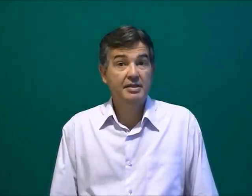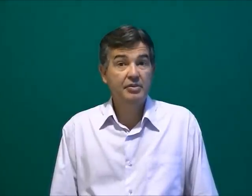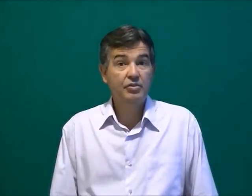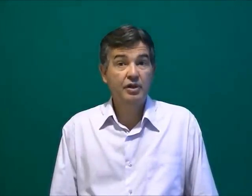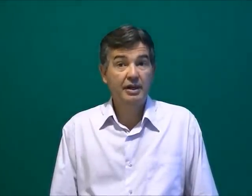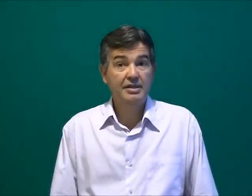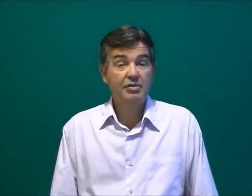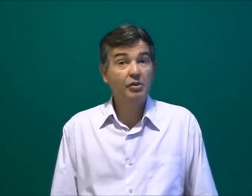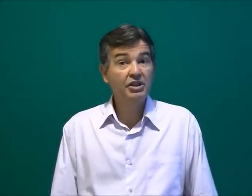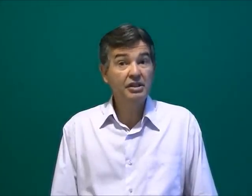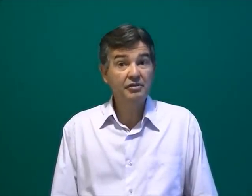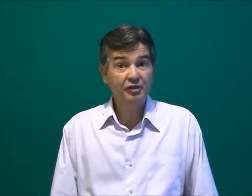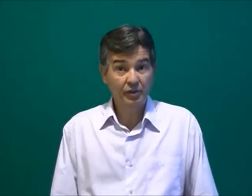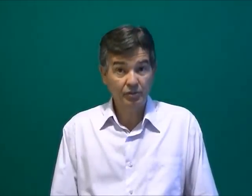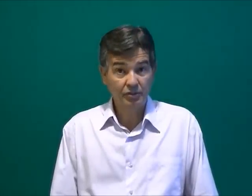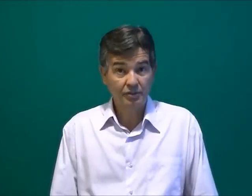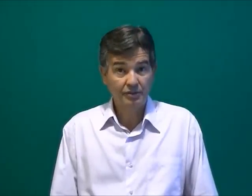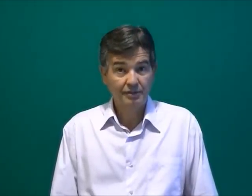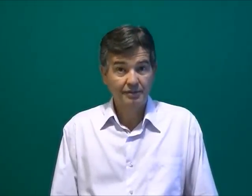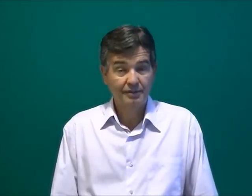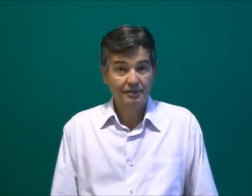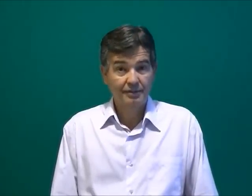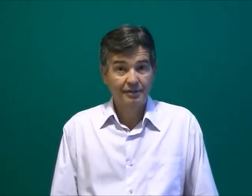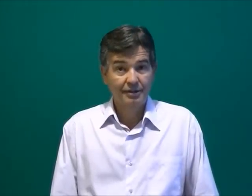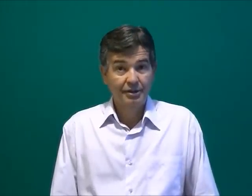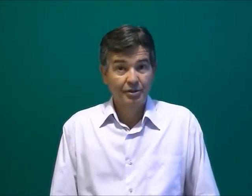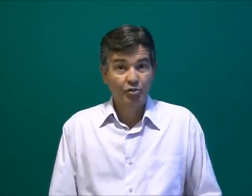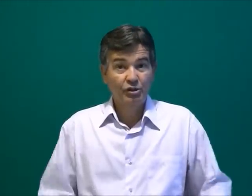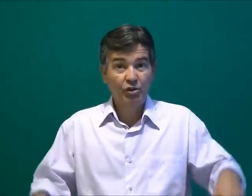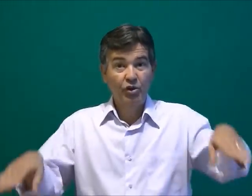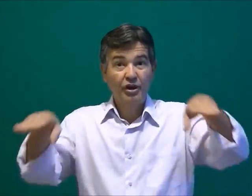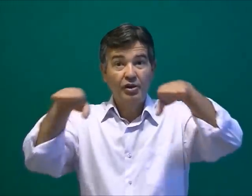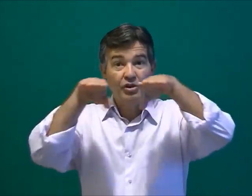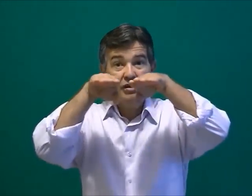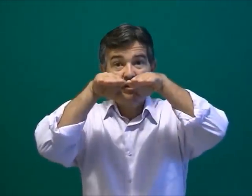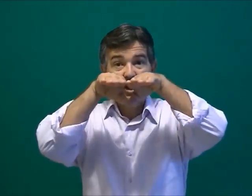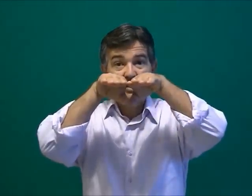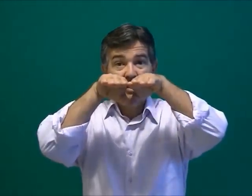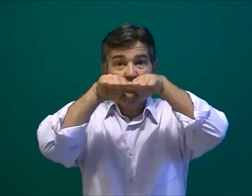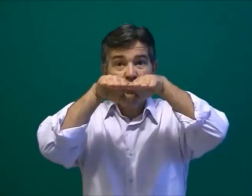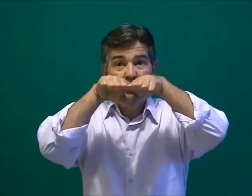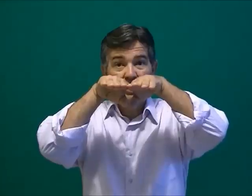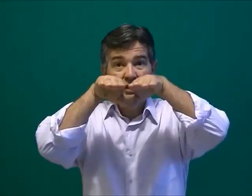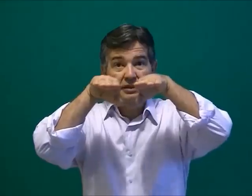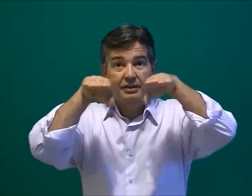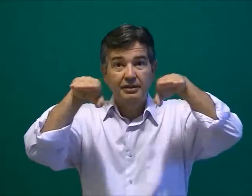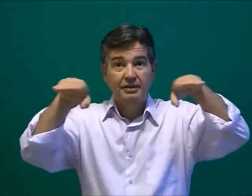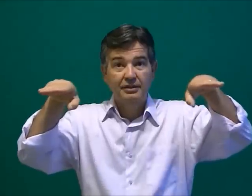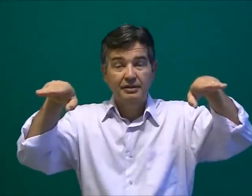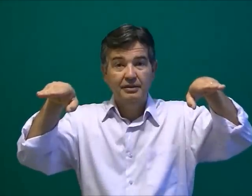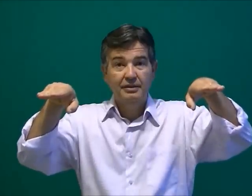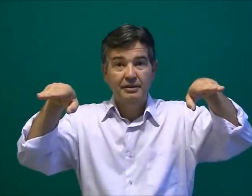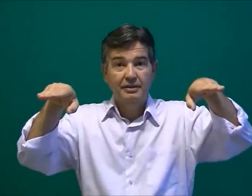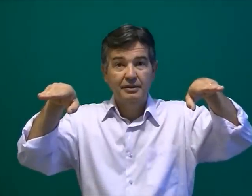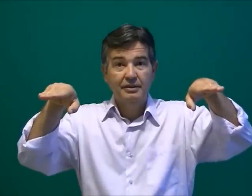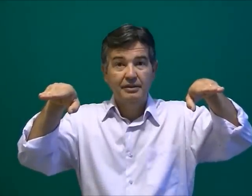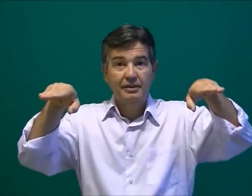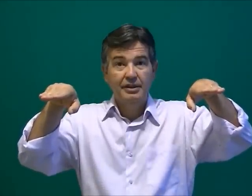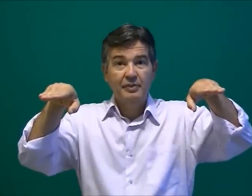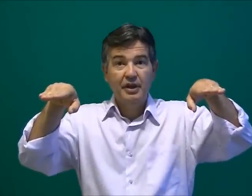atenção com relação ao nível. Quando eu coloquei o nível nesta altura, e peguei